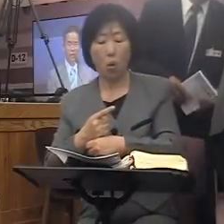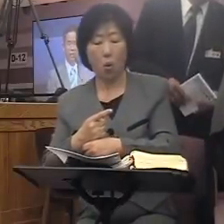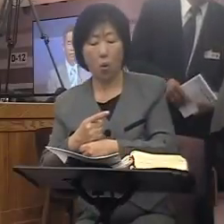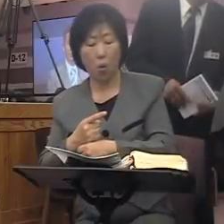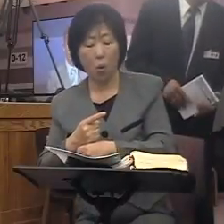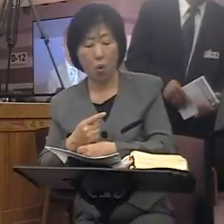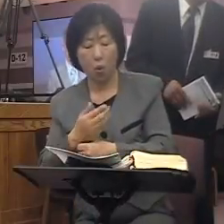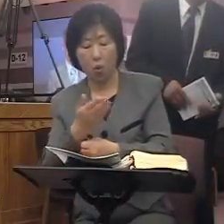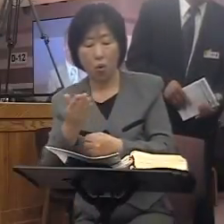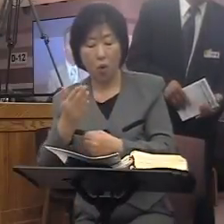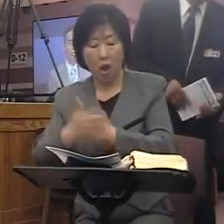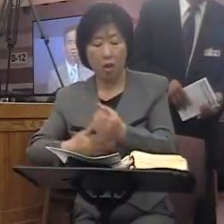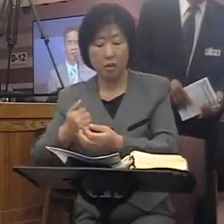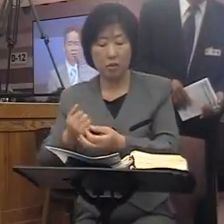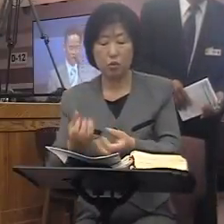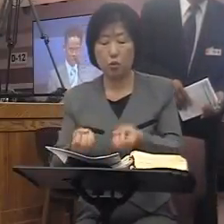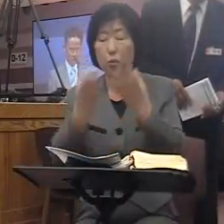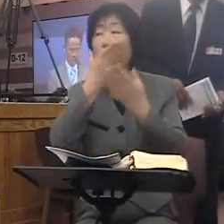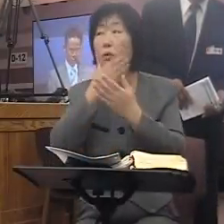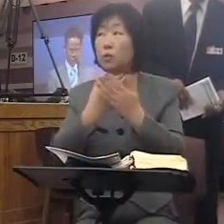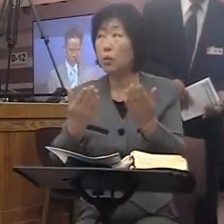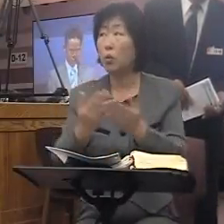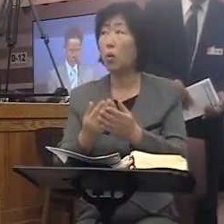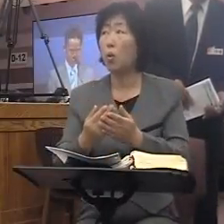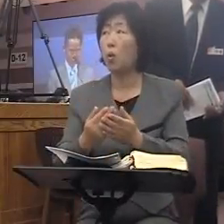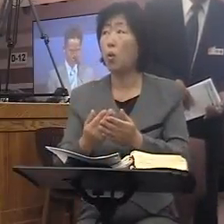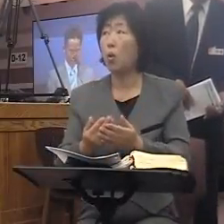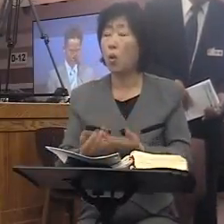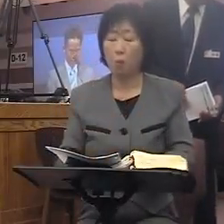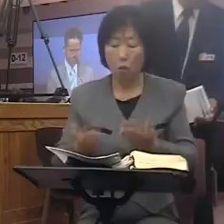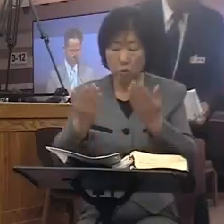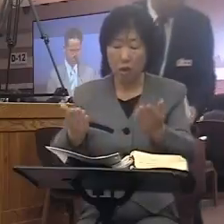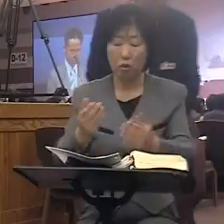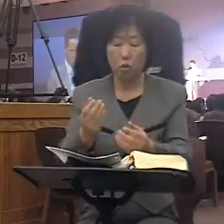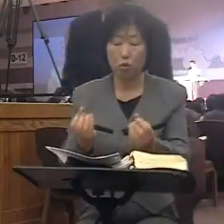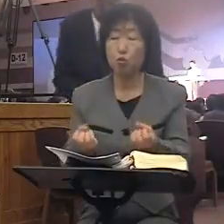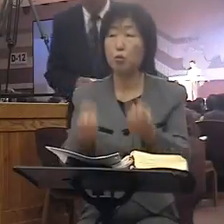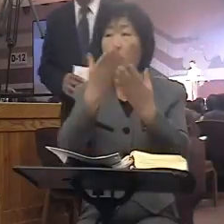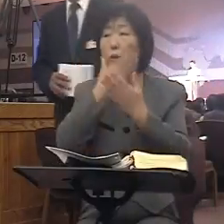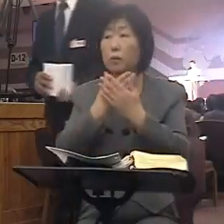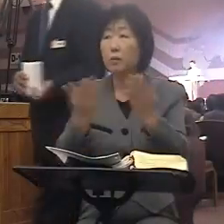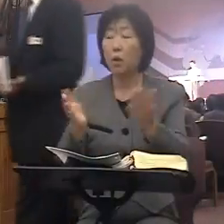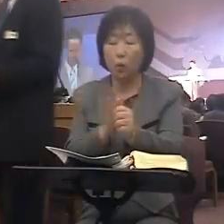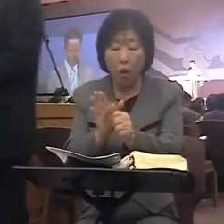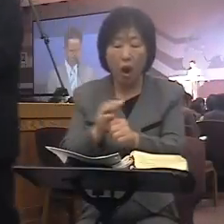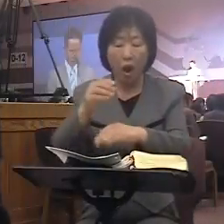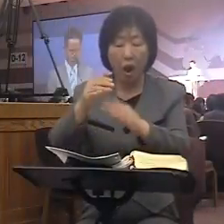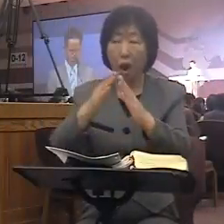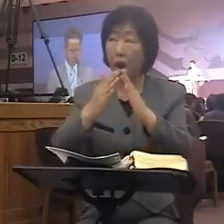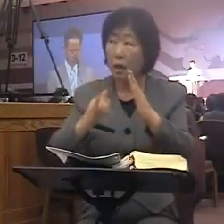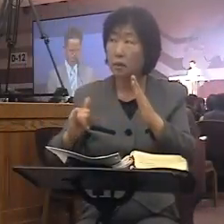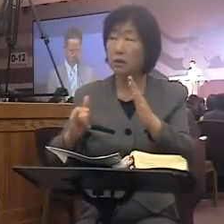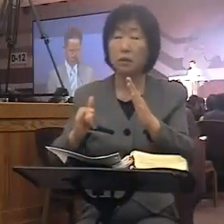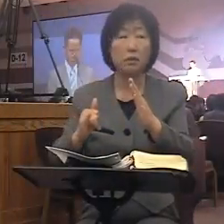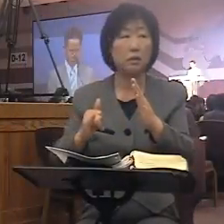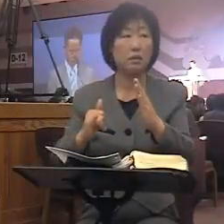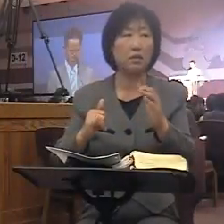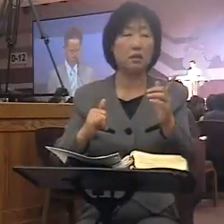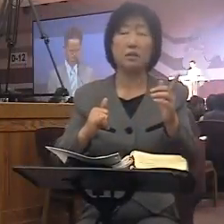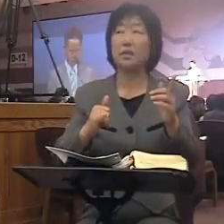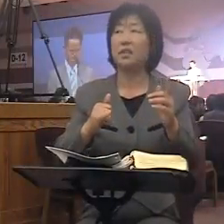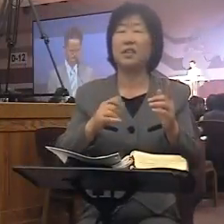일들을 하나님께서 축복해 주셔서 감사하고요. 축복드립니다. 우리의 위로가 필요한 가정이 있습니다. 장경식,